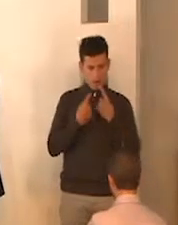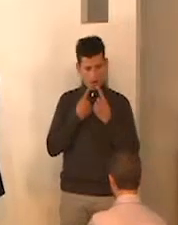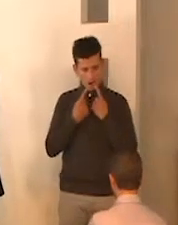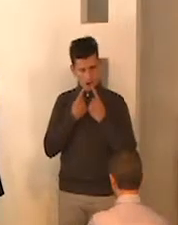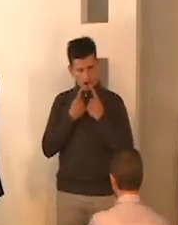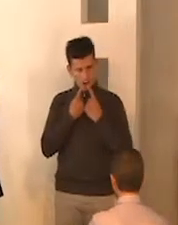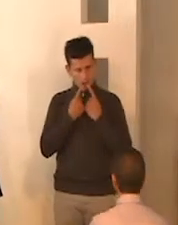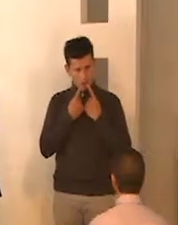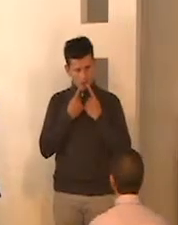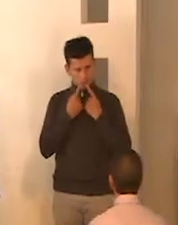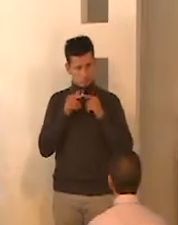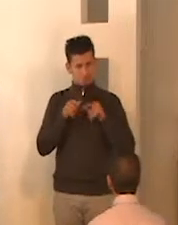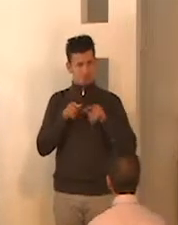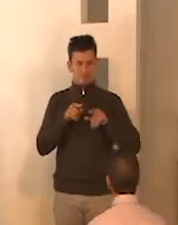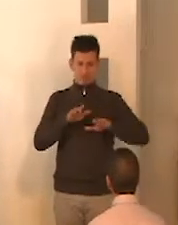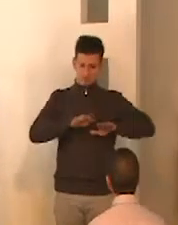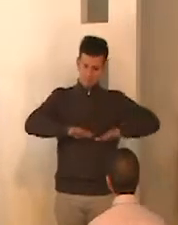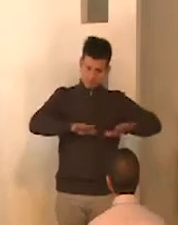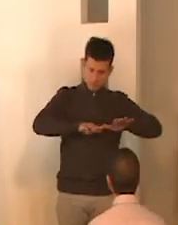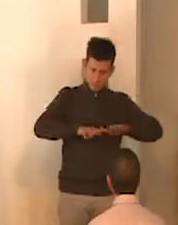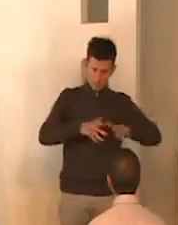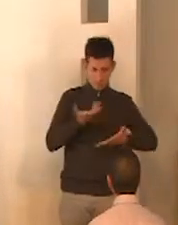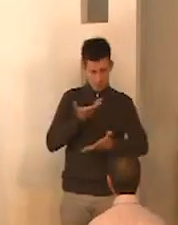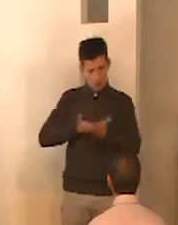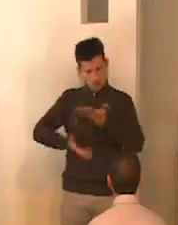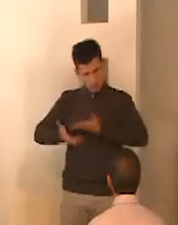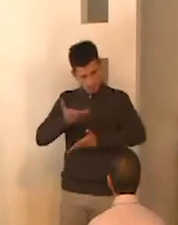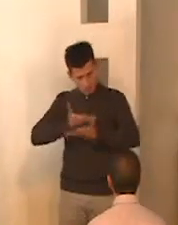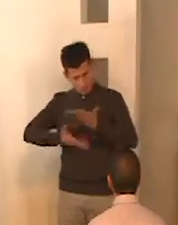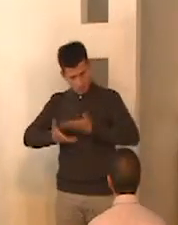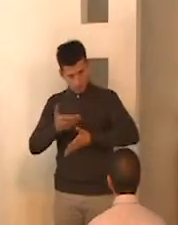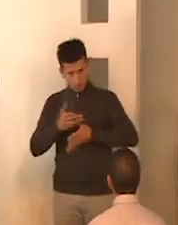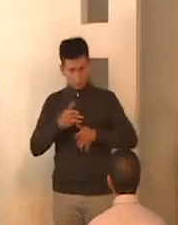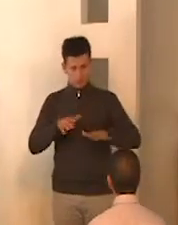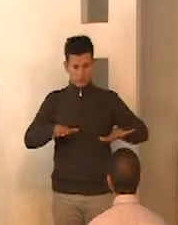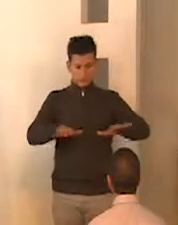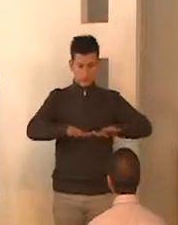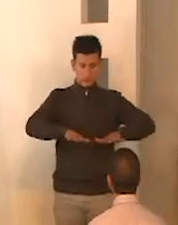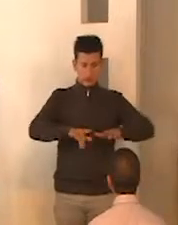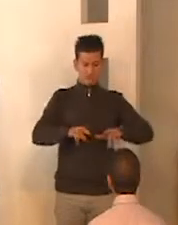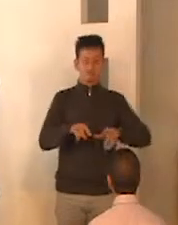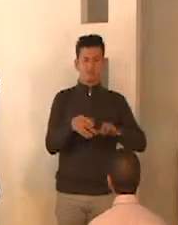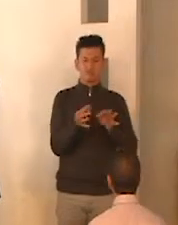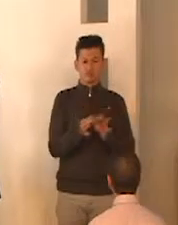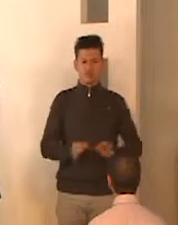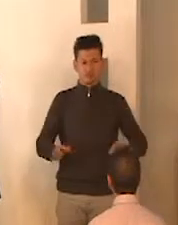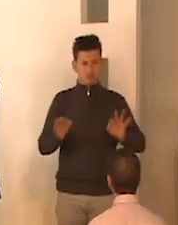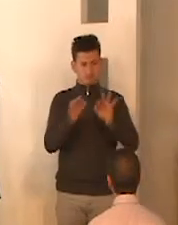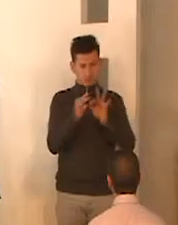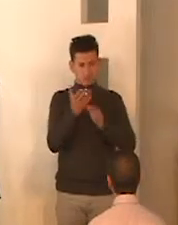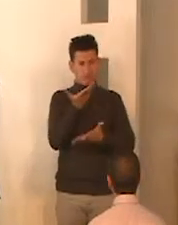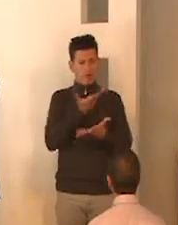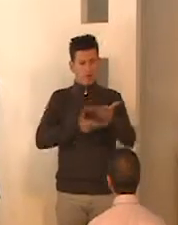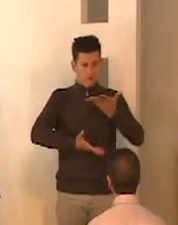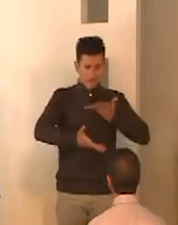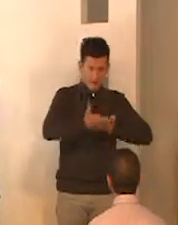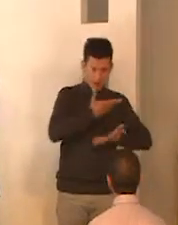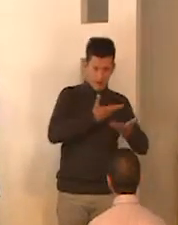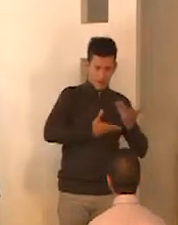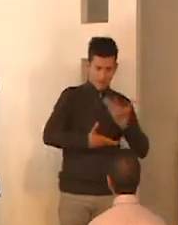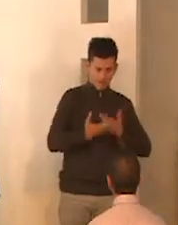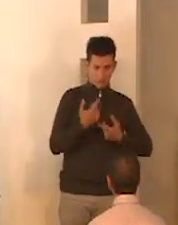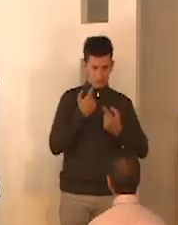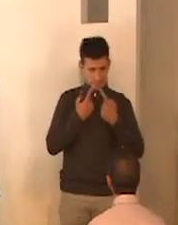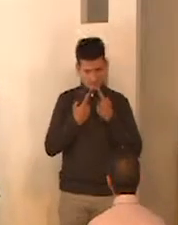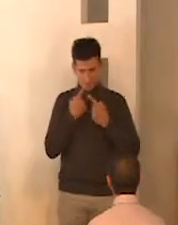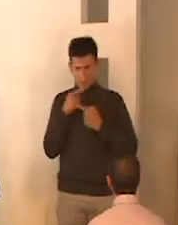interlocución, un espacio de interacción y un espacio fundamentalmente de conversación